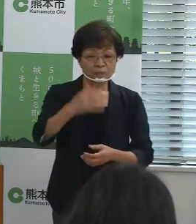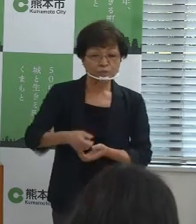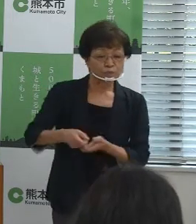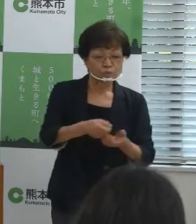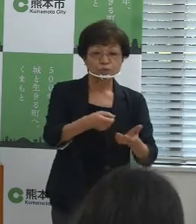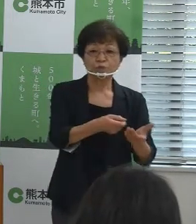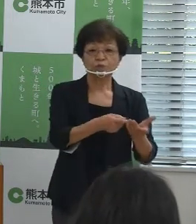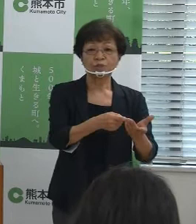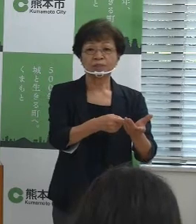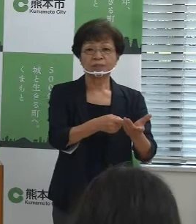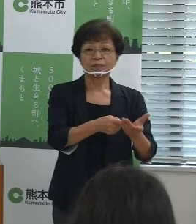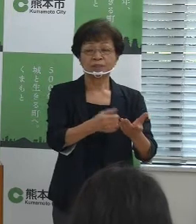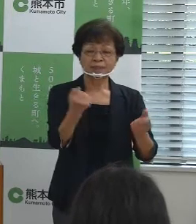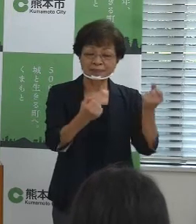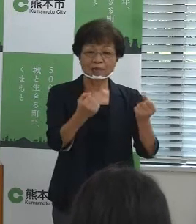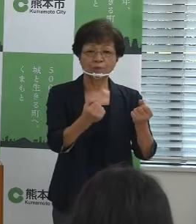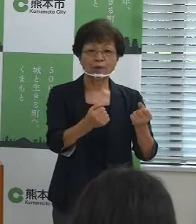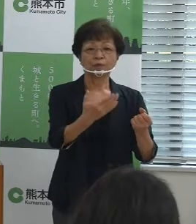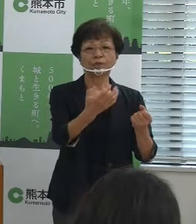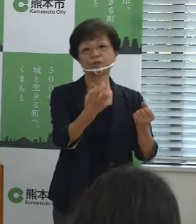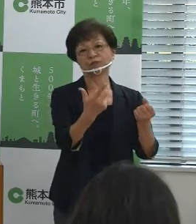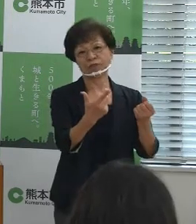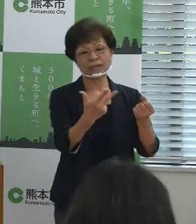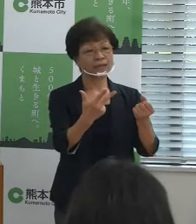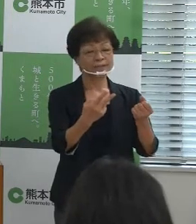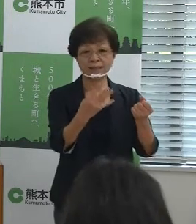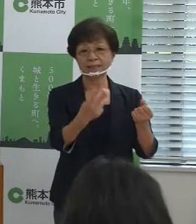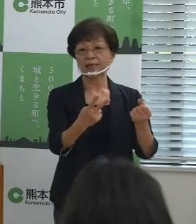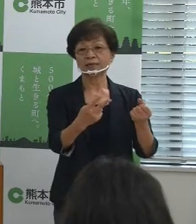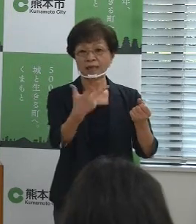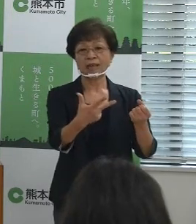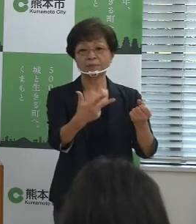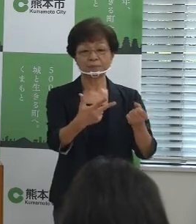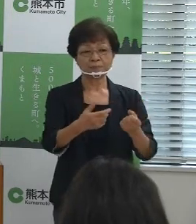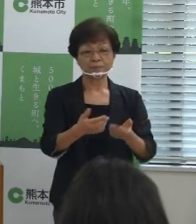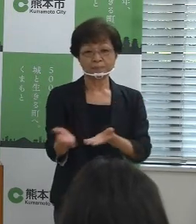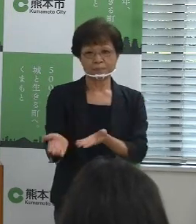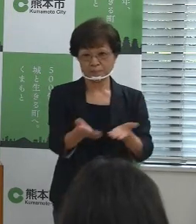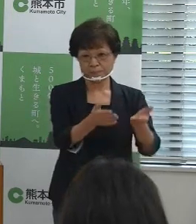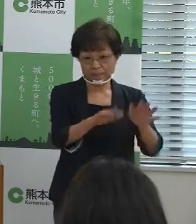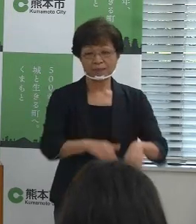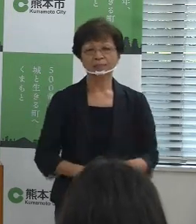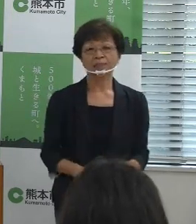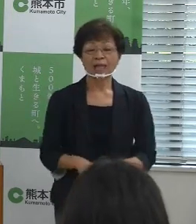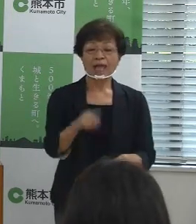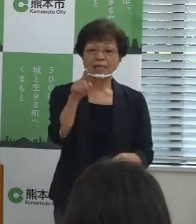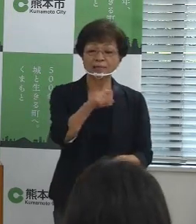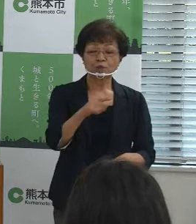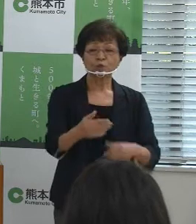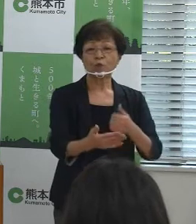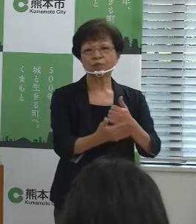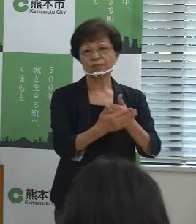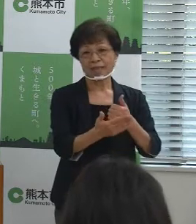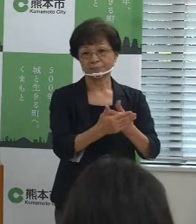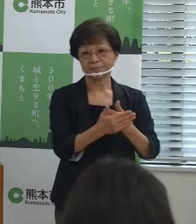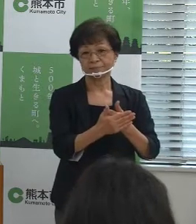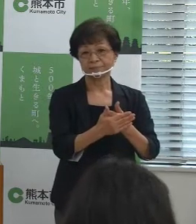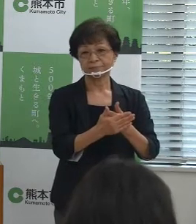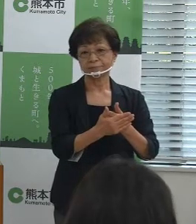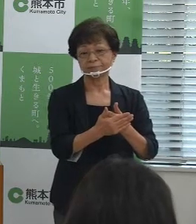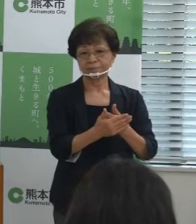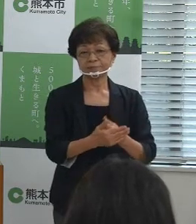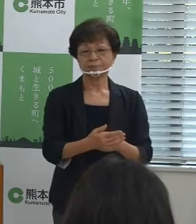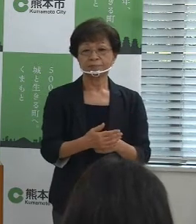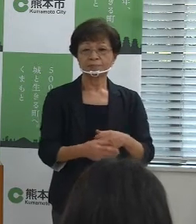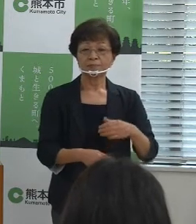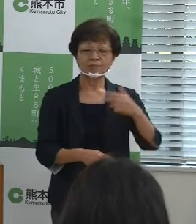べ24台派遣をいたしました。また人命救助支援につきましても、